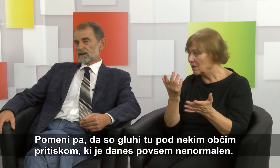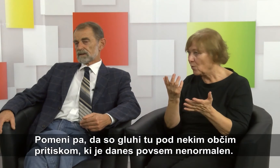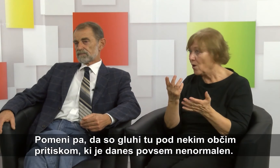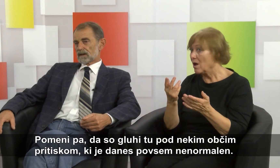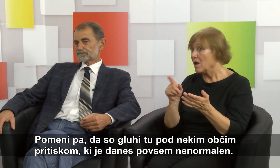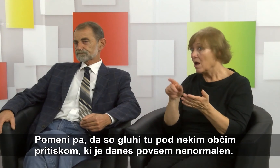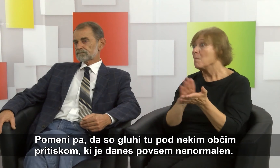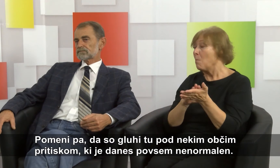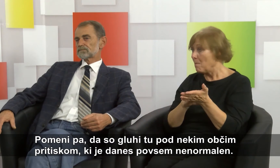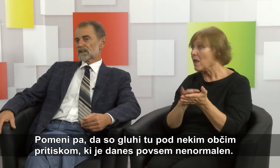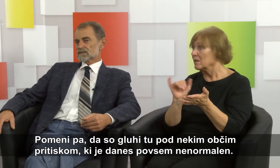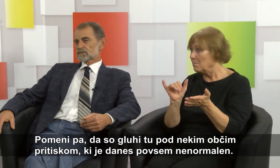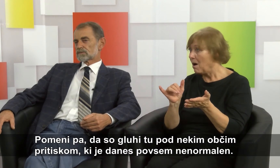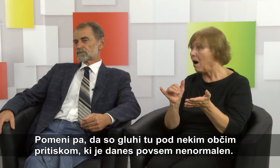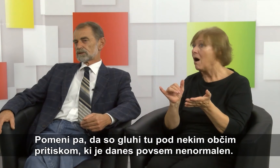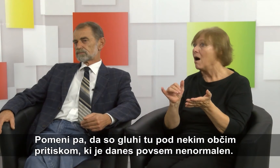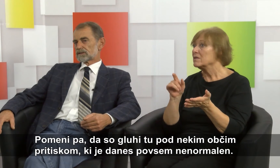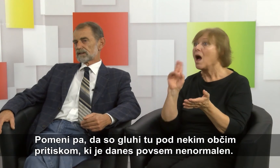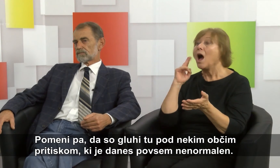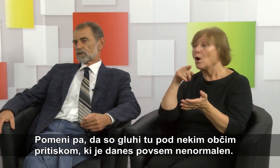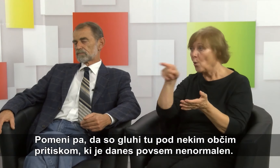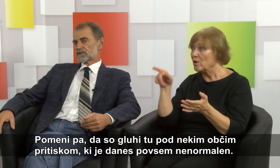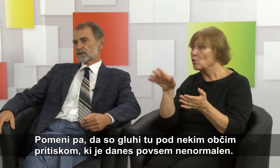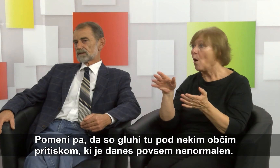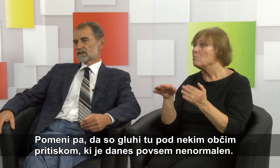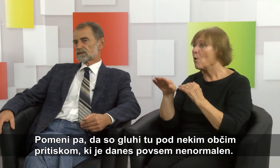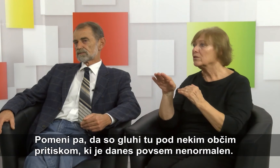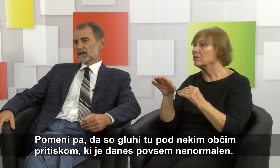Pomeni pa, da so tudi gluhi pod nekim občim pritiskom, ne,